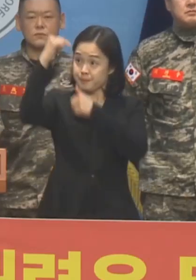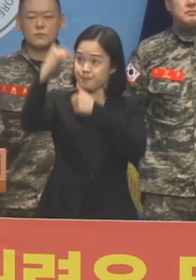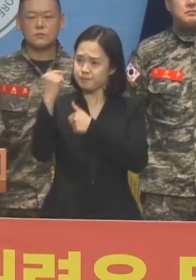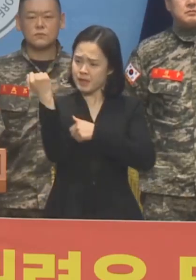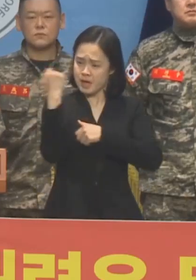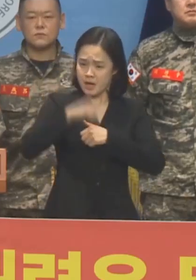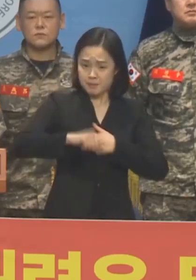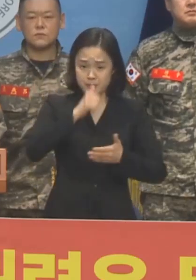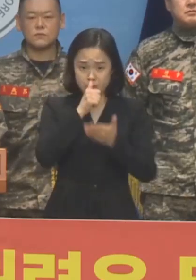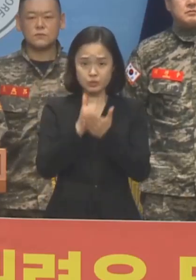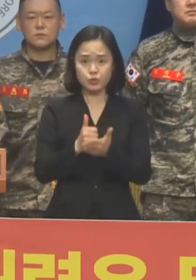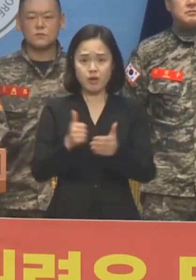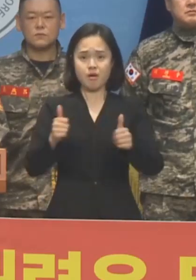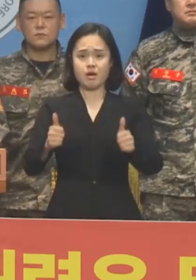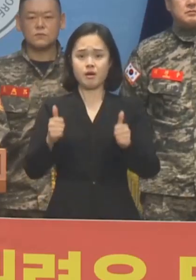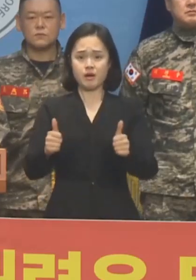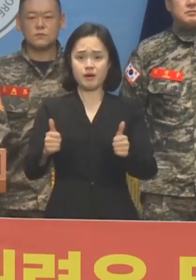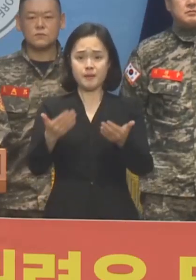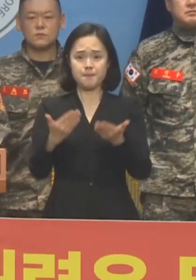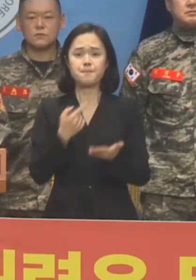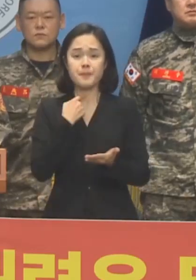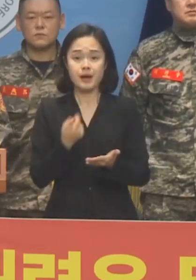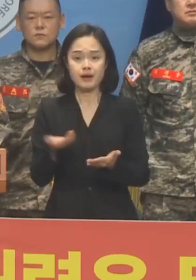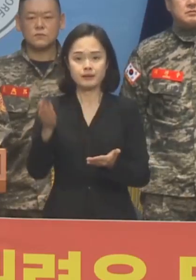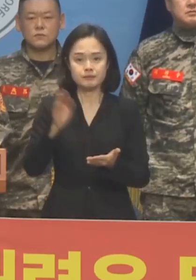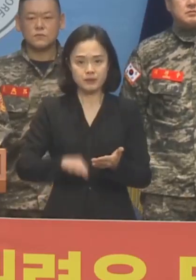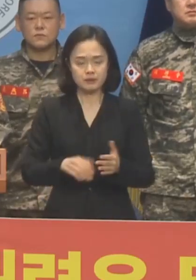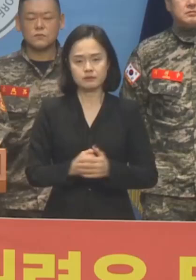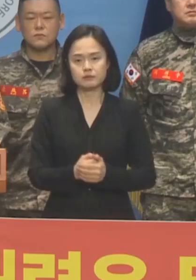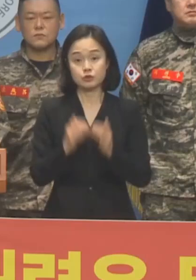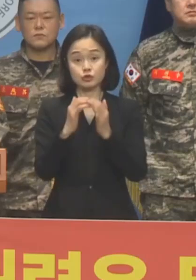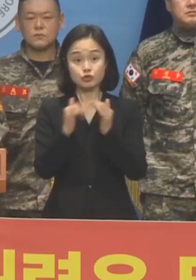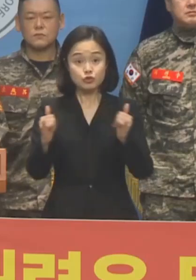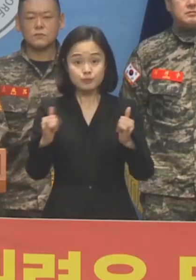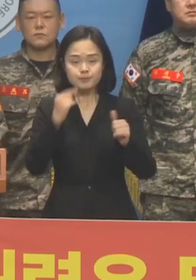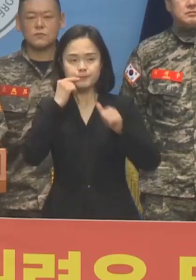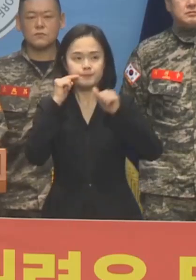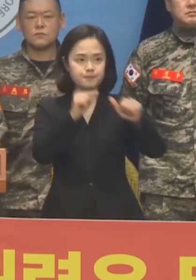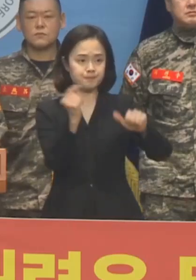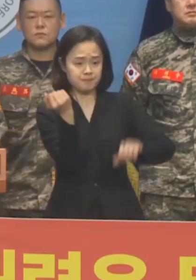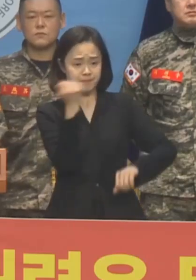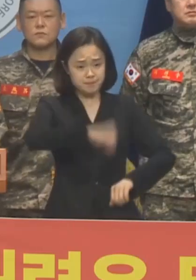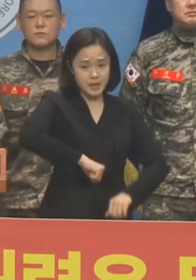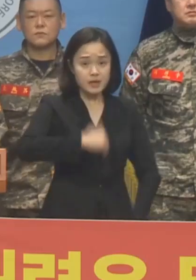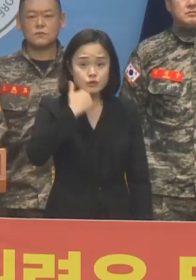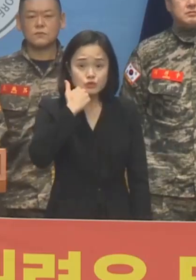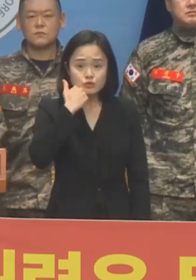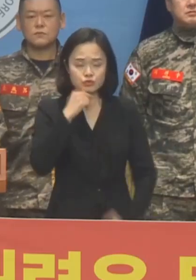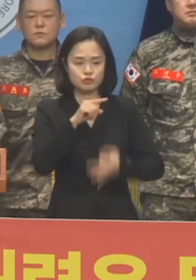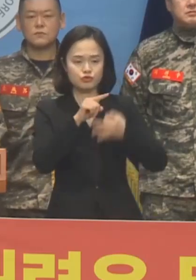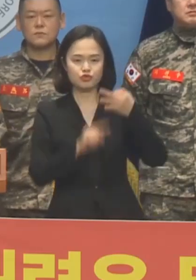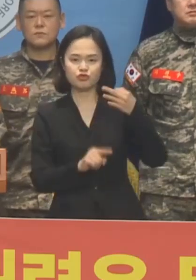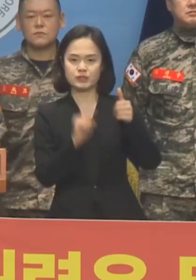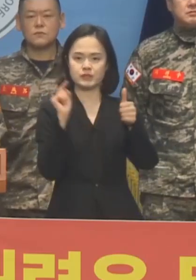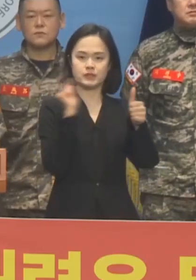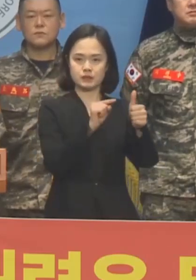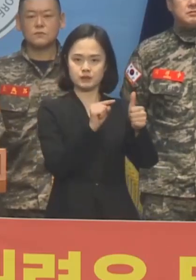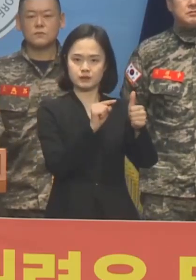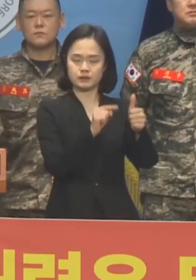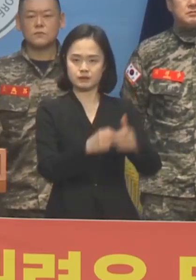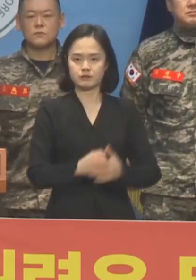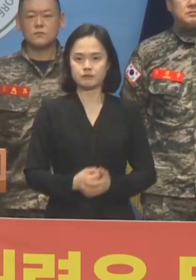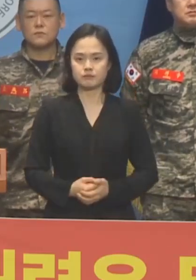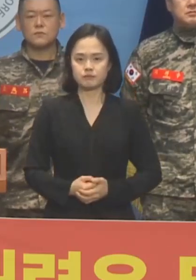국민에게 항명한 것은 윤석열이었습니다. 최상병 순직의 진실을 가리운